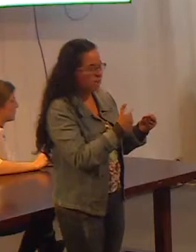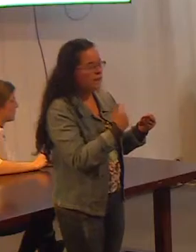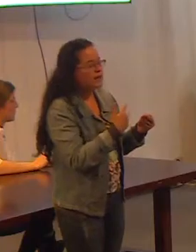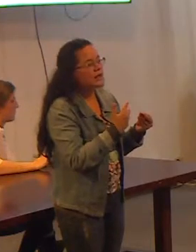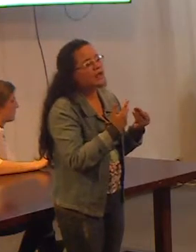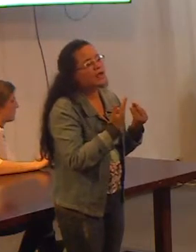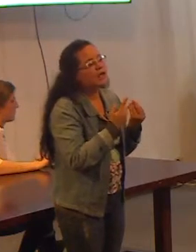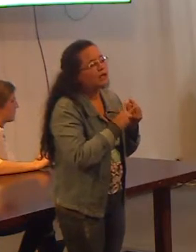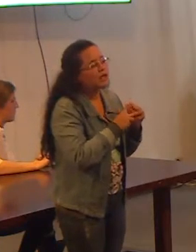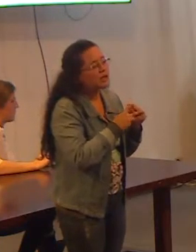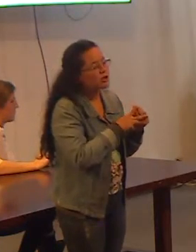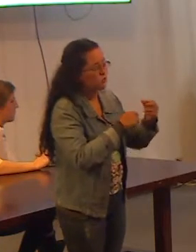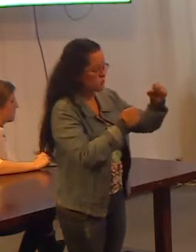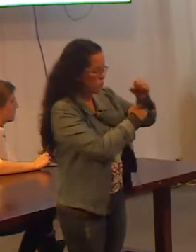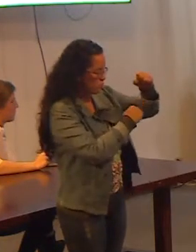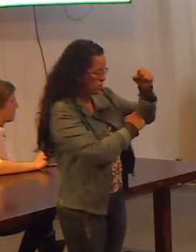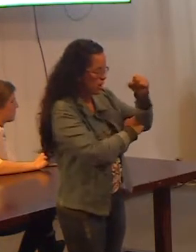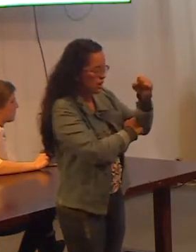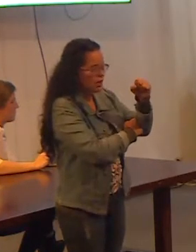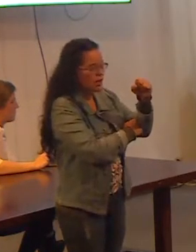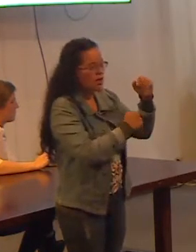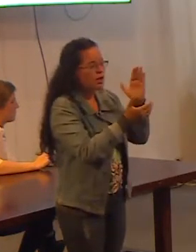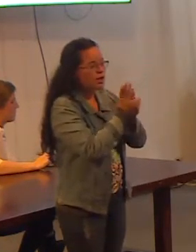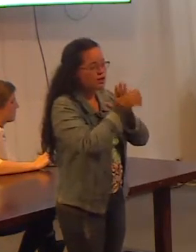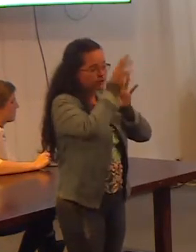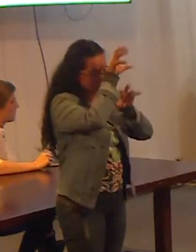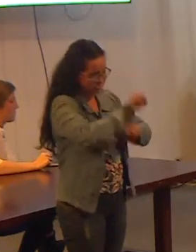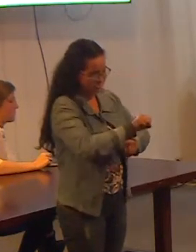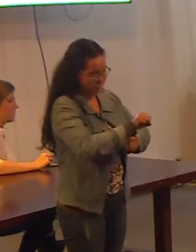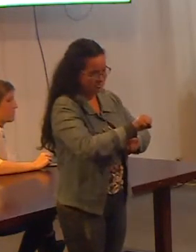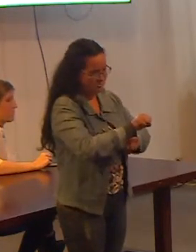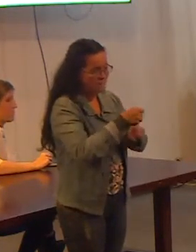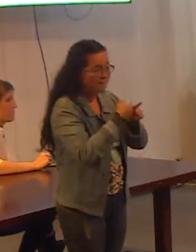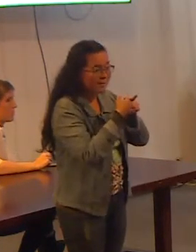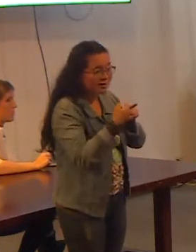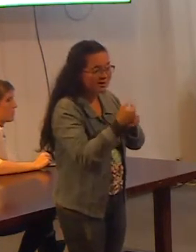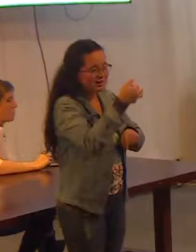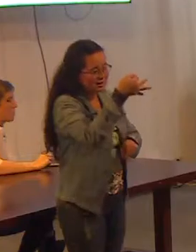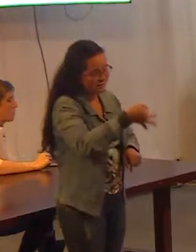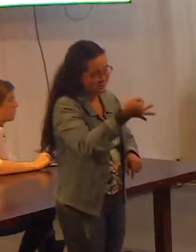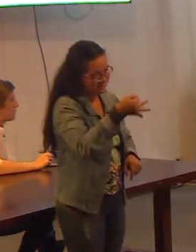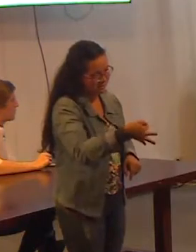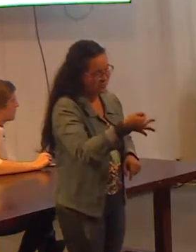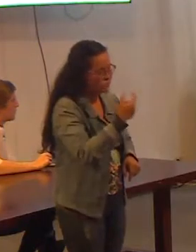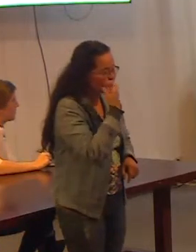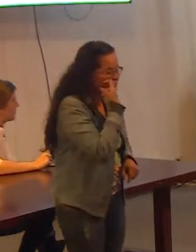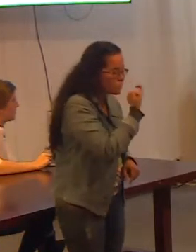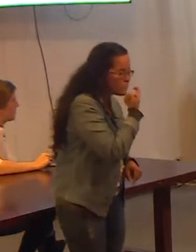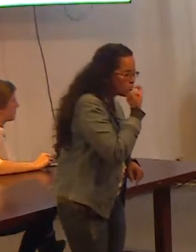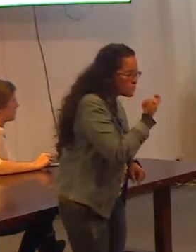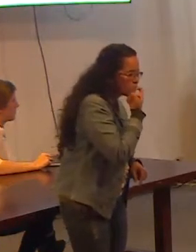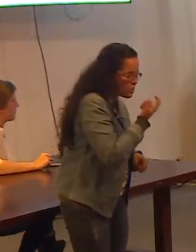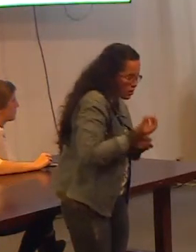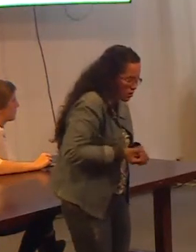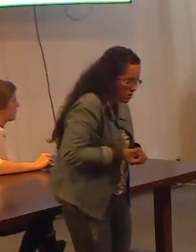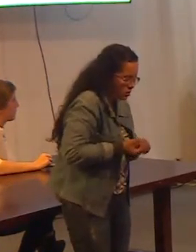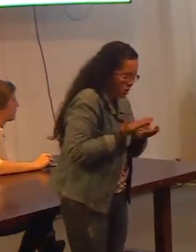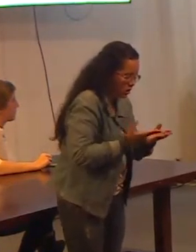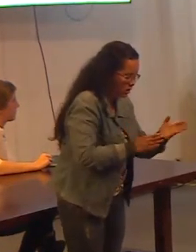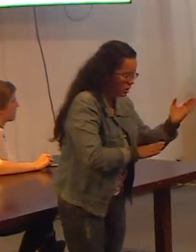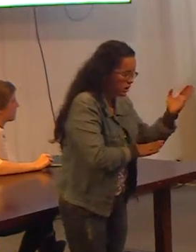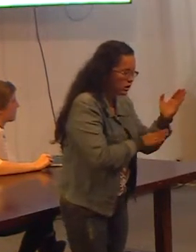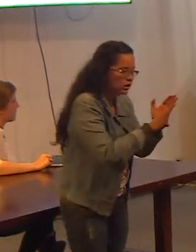que potencializa habilidades y capacidades, pero siempre en la búsqueda de la contribución al